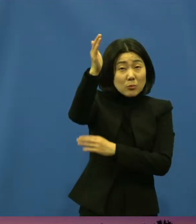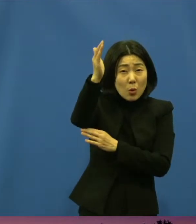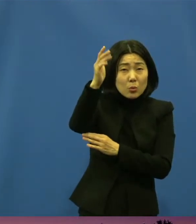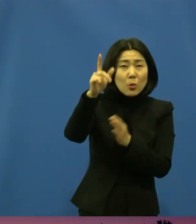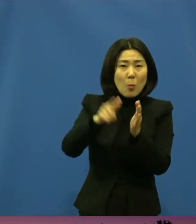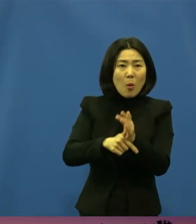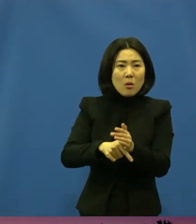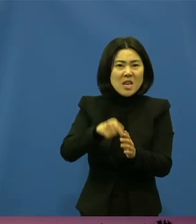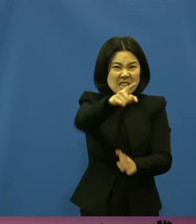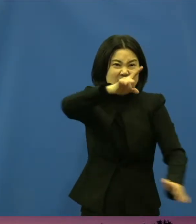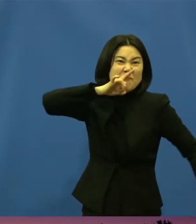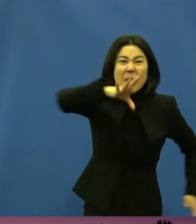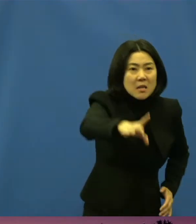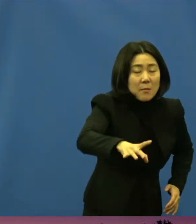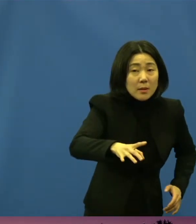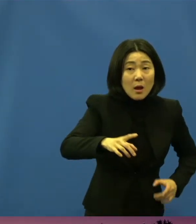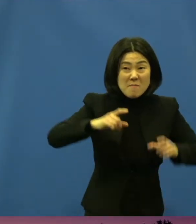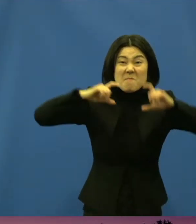있죠.